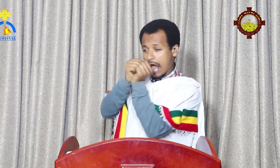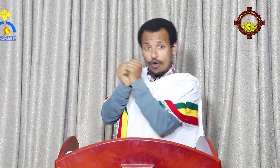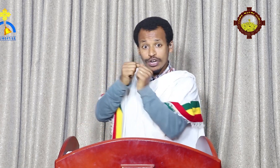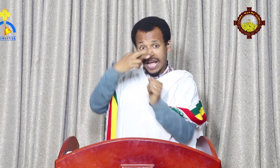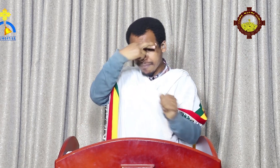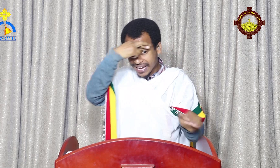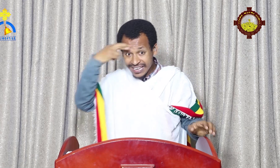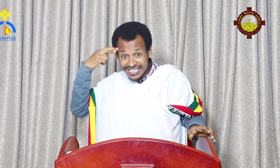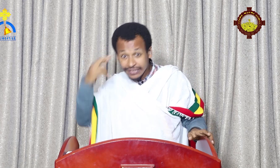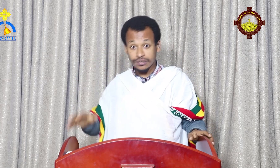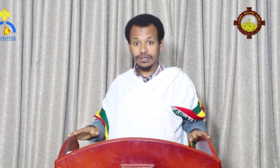በተካሎ አማካኝነት